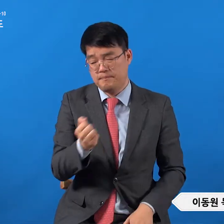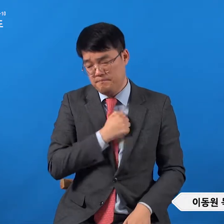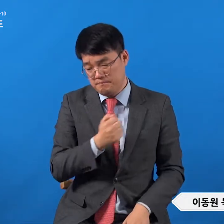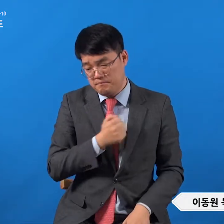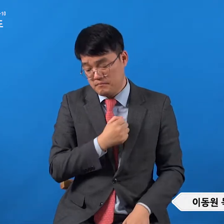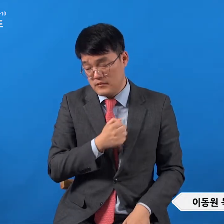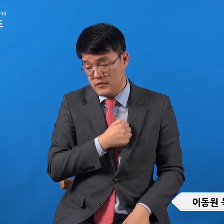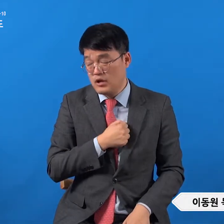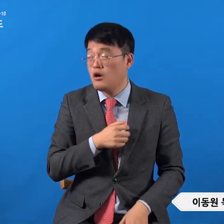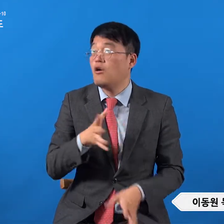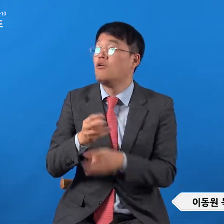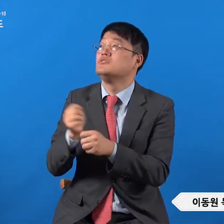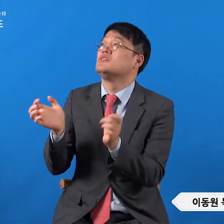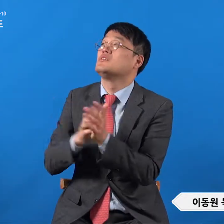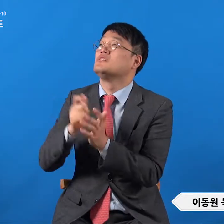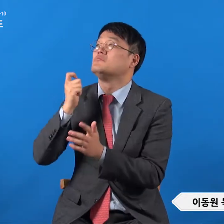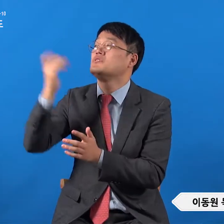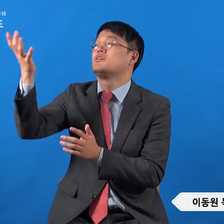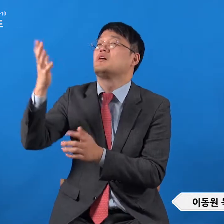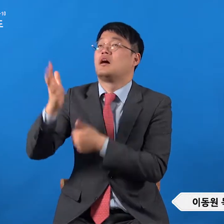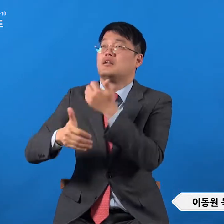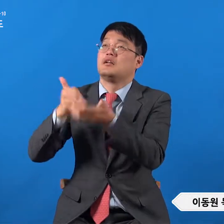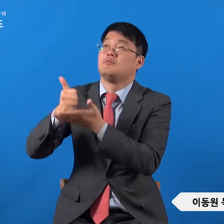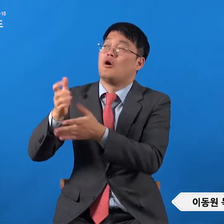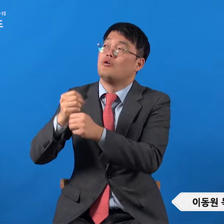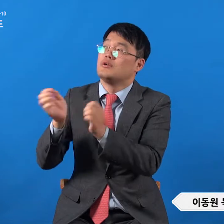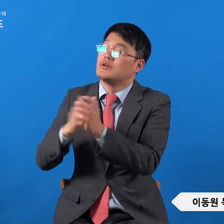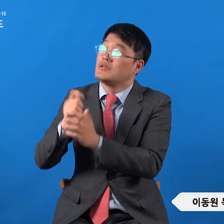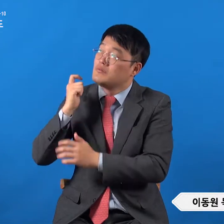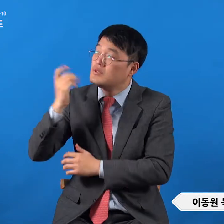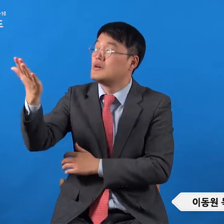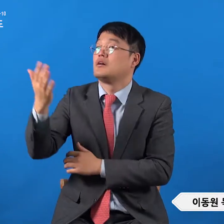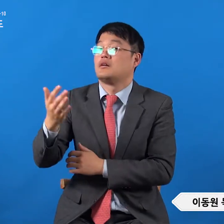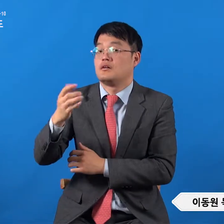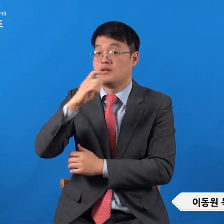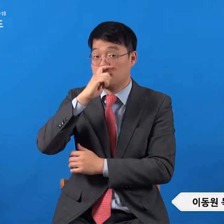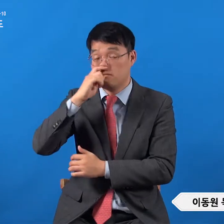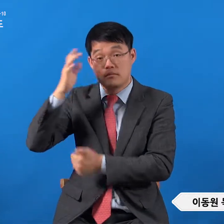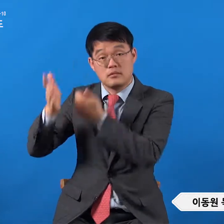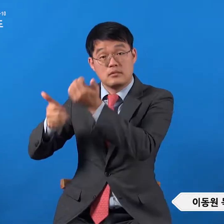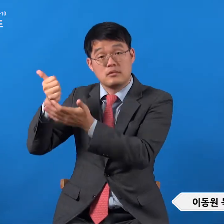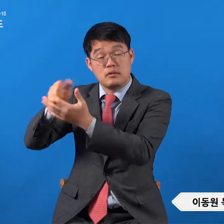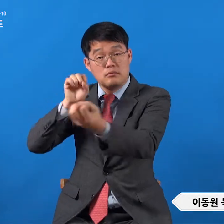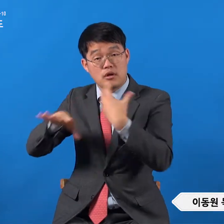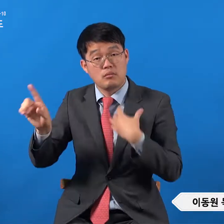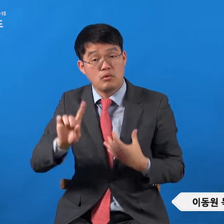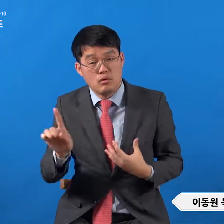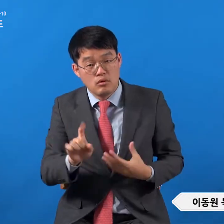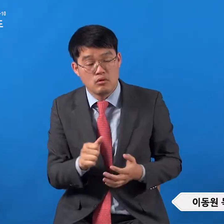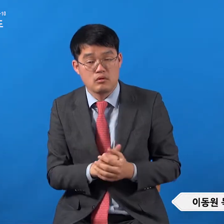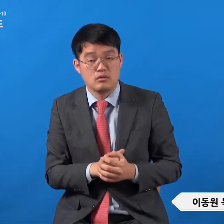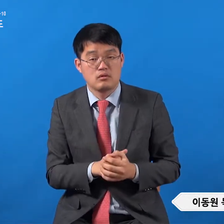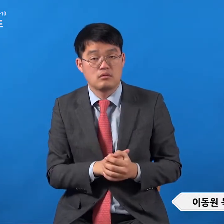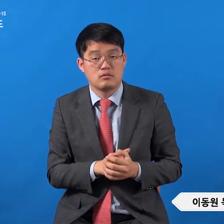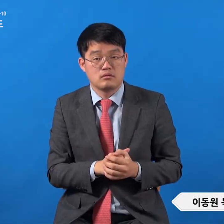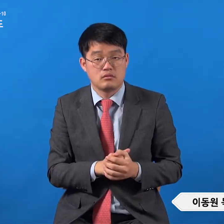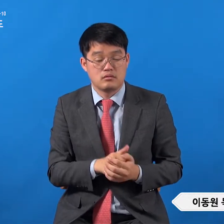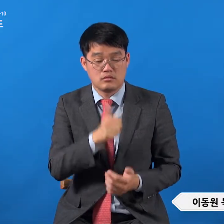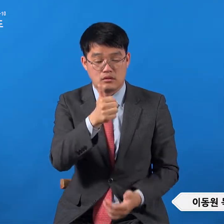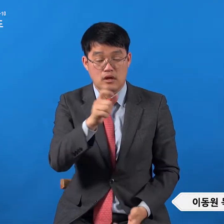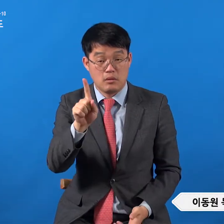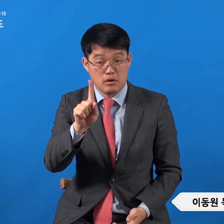기도하면서 언제까지입니까? 하나님 언제까지죠? 자, 하나님 뭐라고 대답하실 것 같아요?